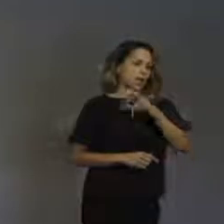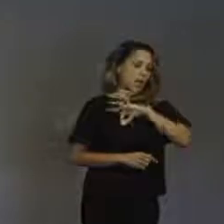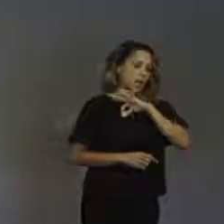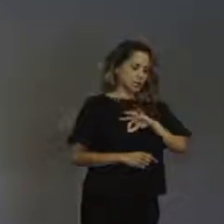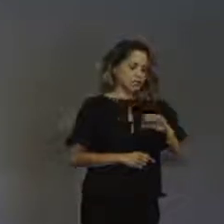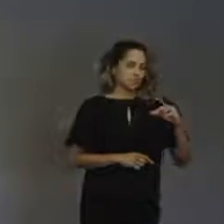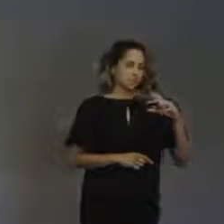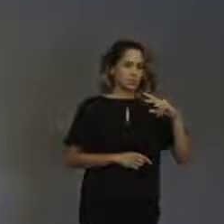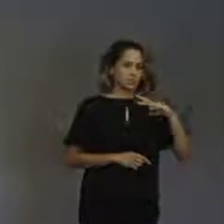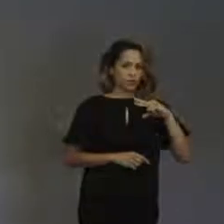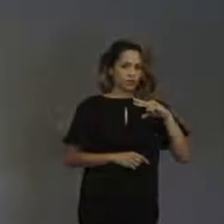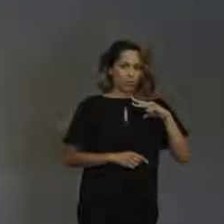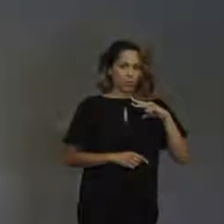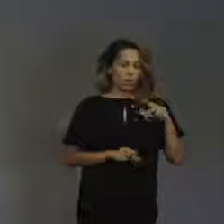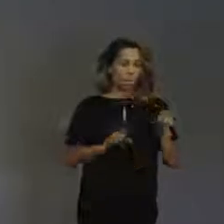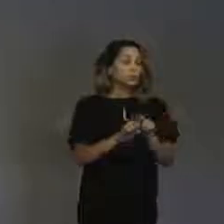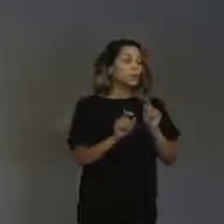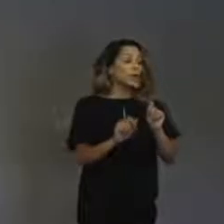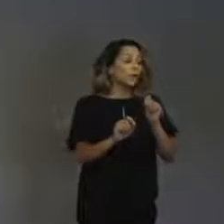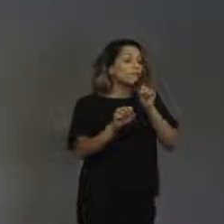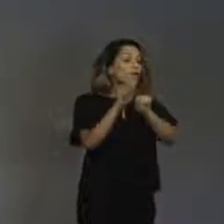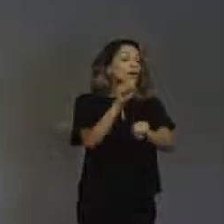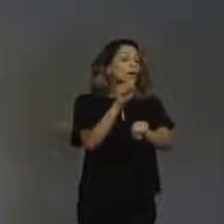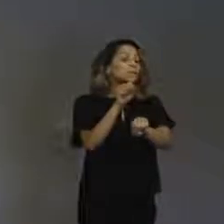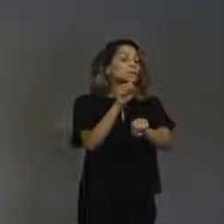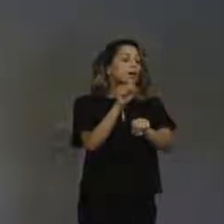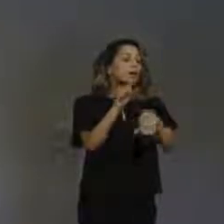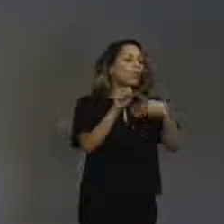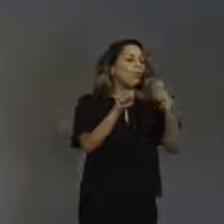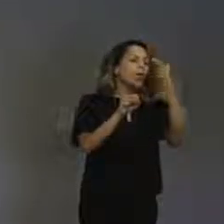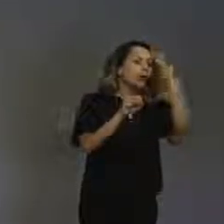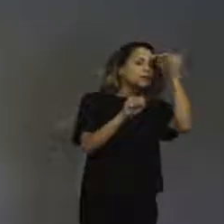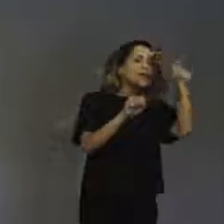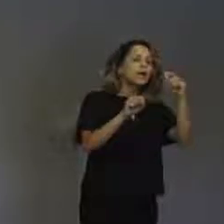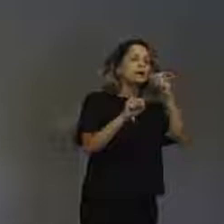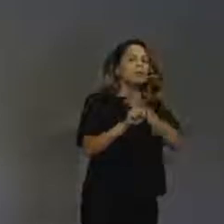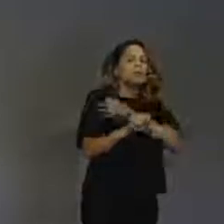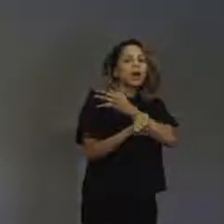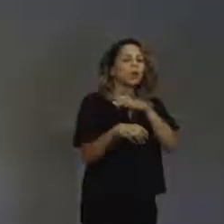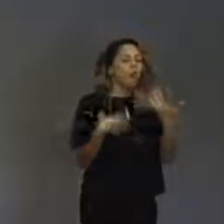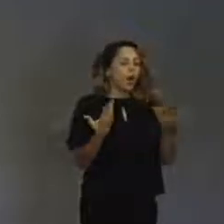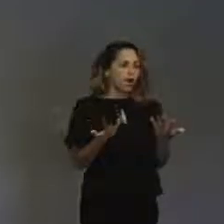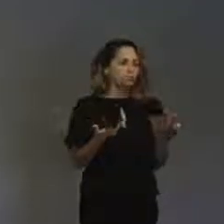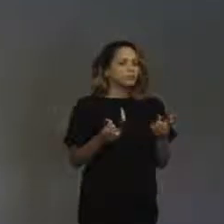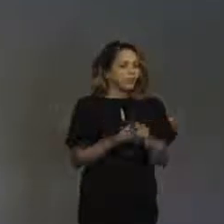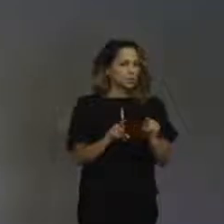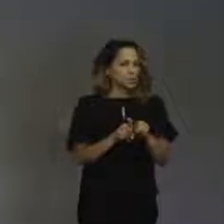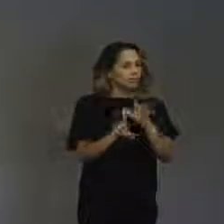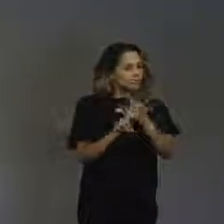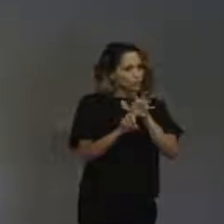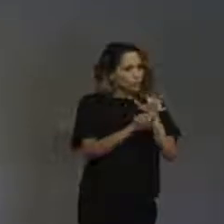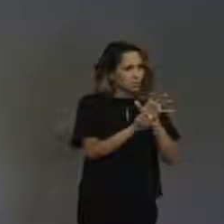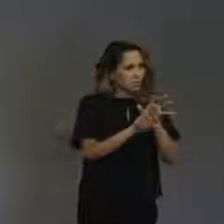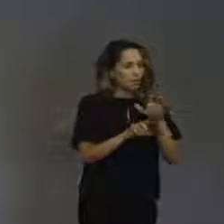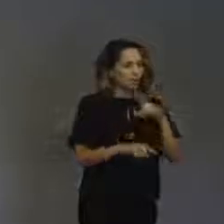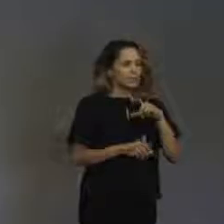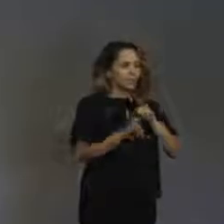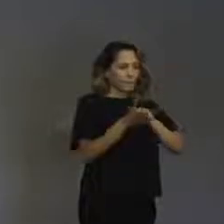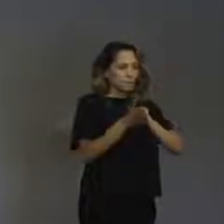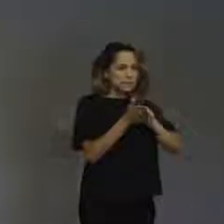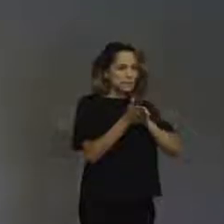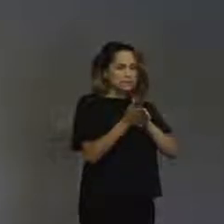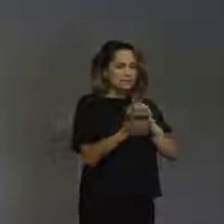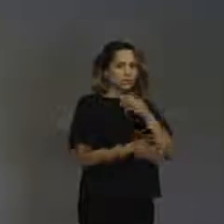influencia bastante. Mas tem uma coisa que passa muito desapercebida, e tem uma pesquisadora da USP que fez uma tese a respeito, chama-se